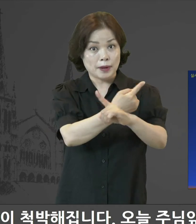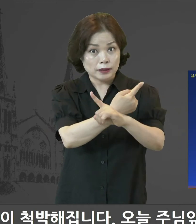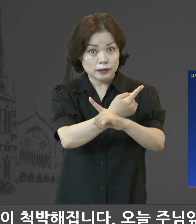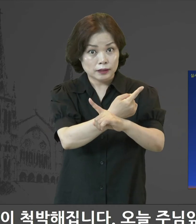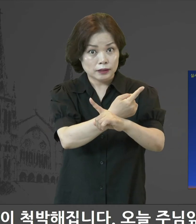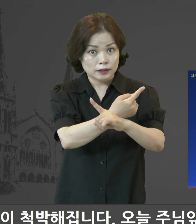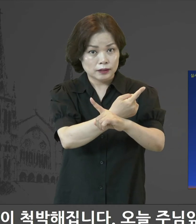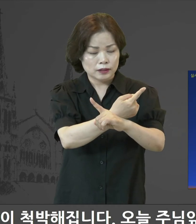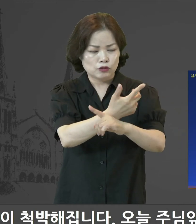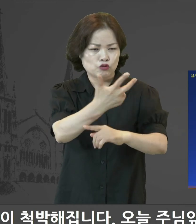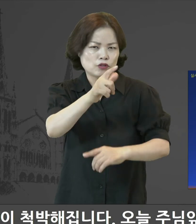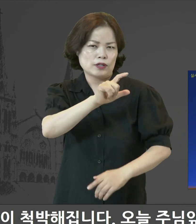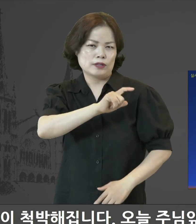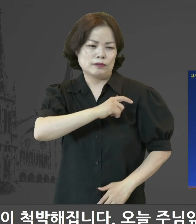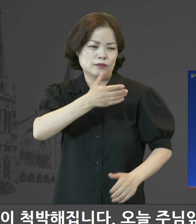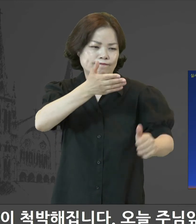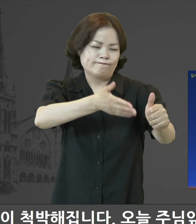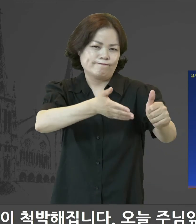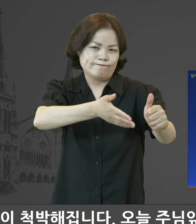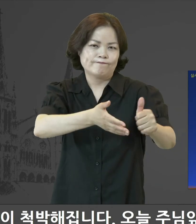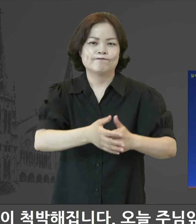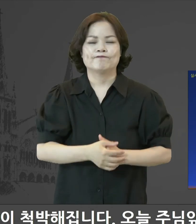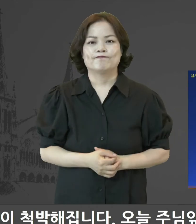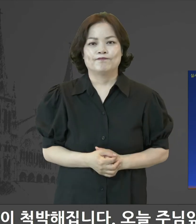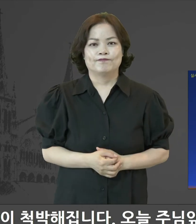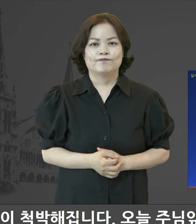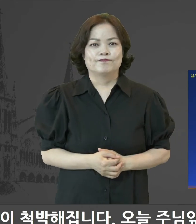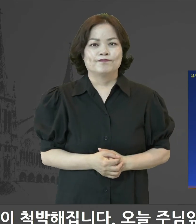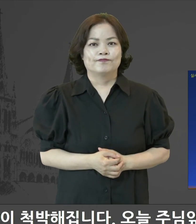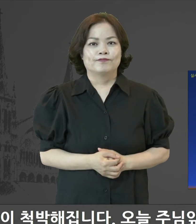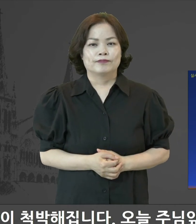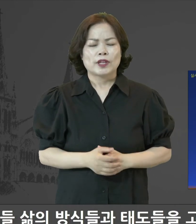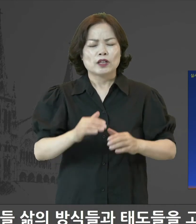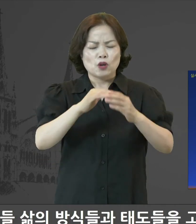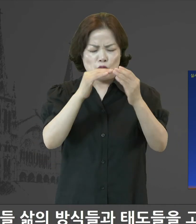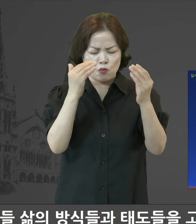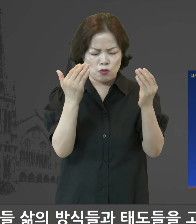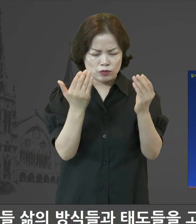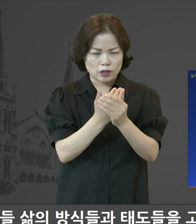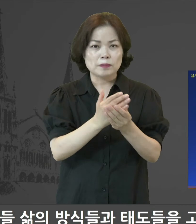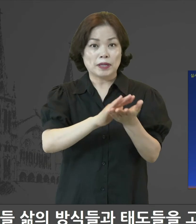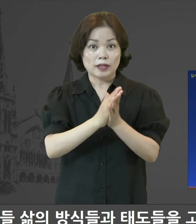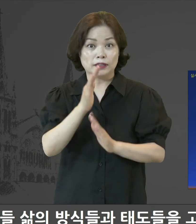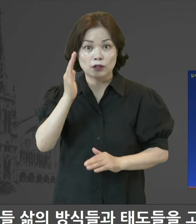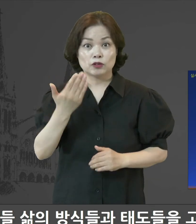있기를 주의 이름으로 권합니다. 그게 온전해지는 겁니다.